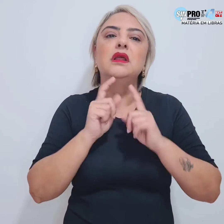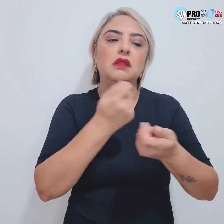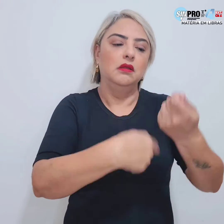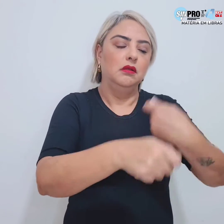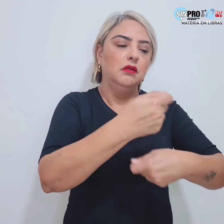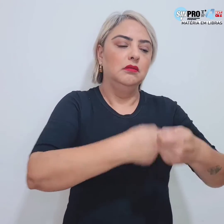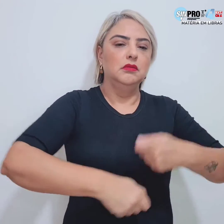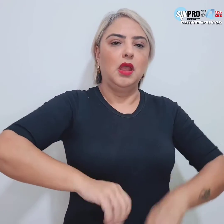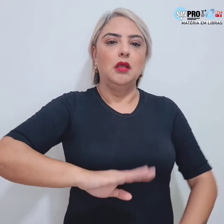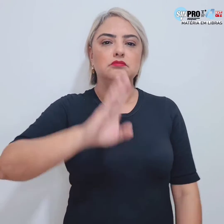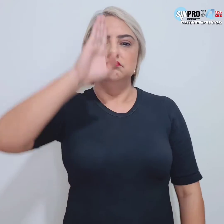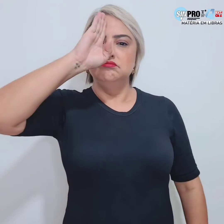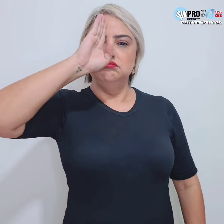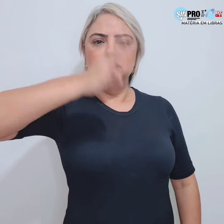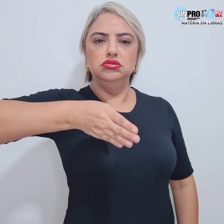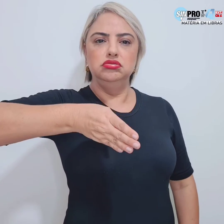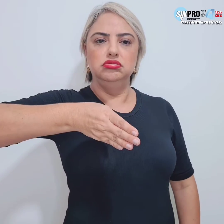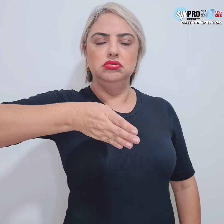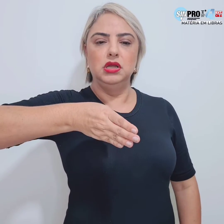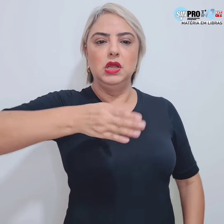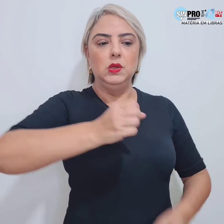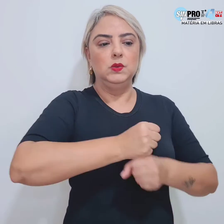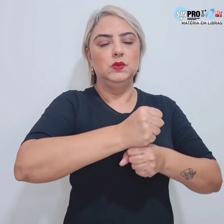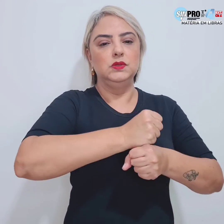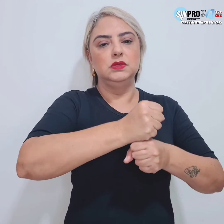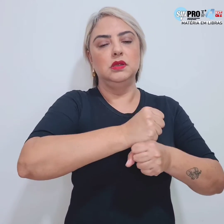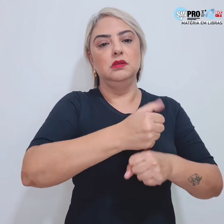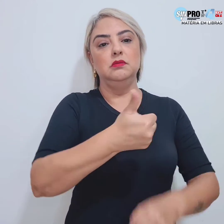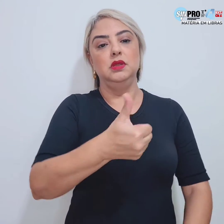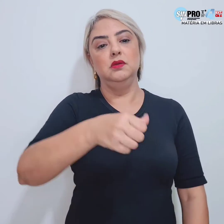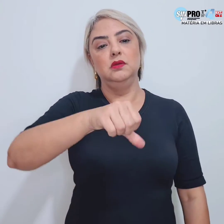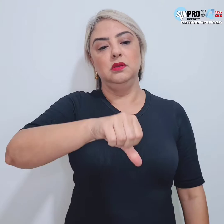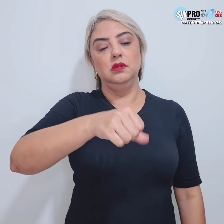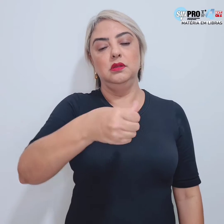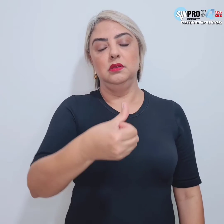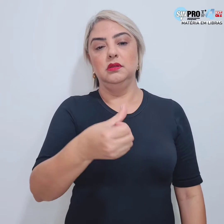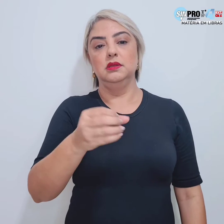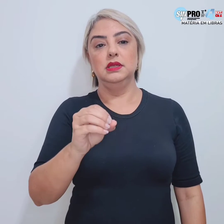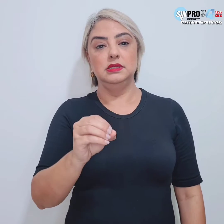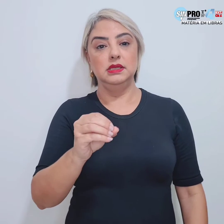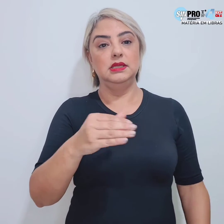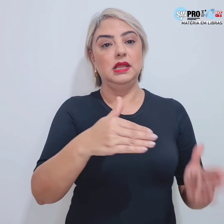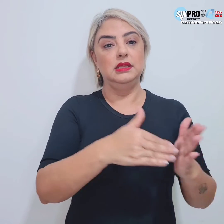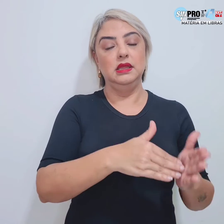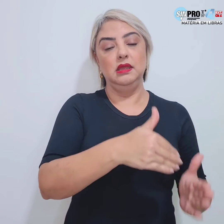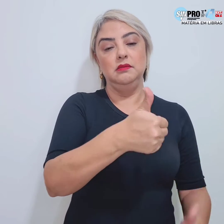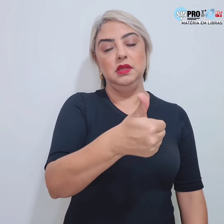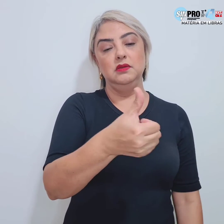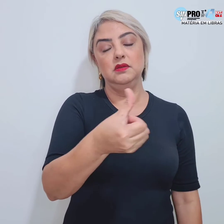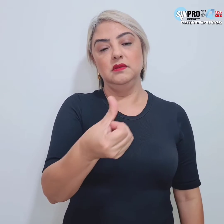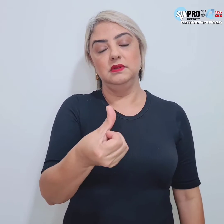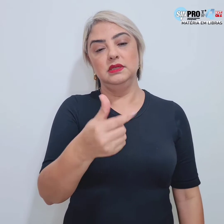ditadura militar nos anos 1960-1970.